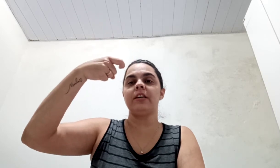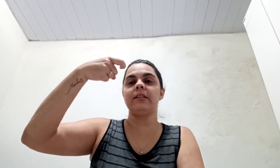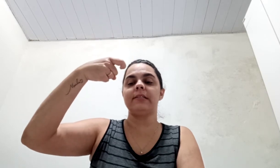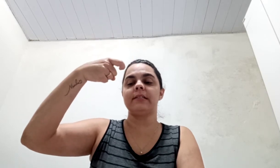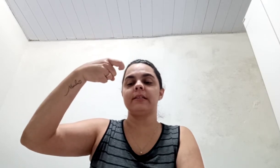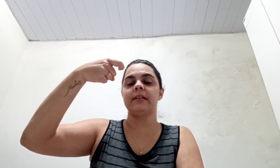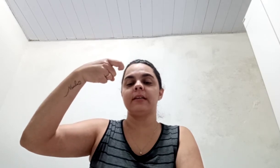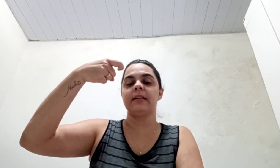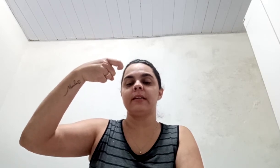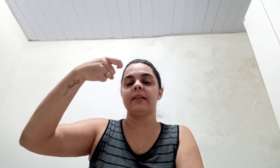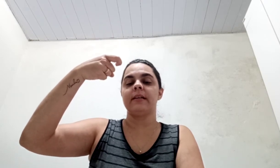X,